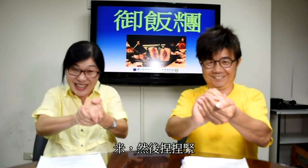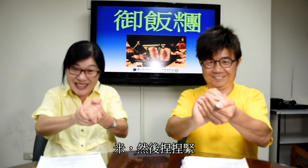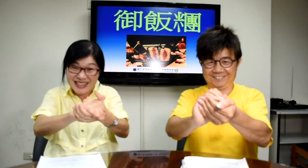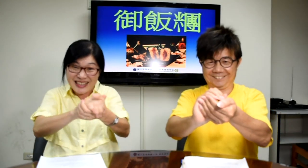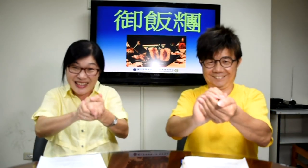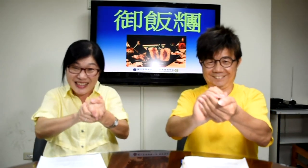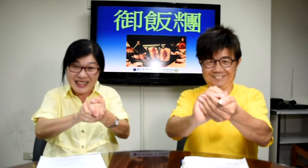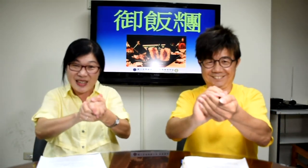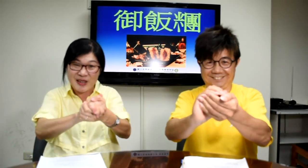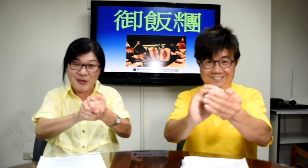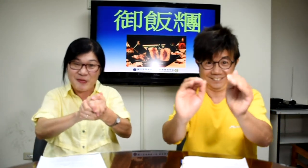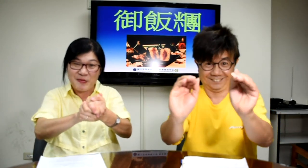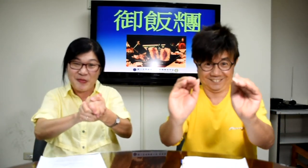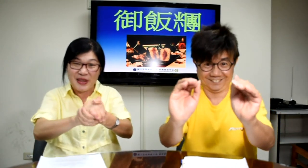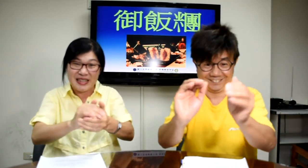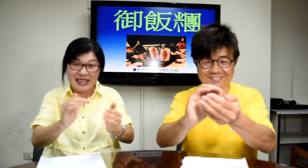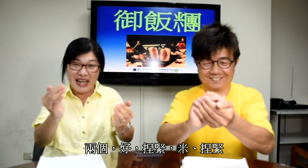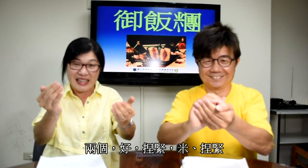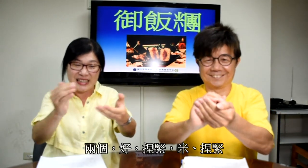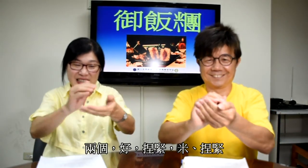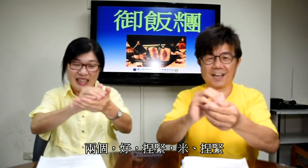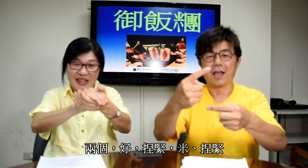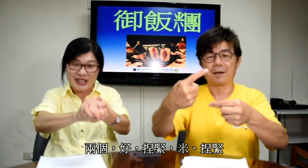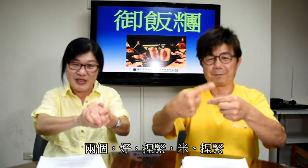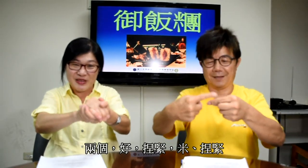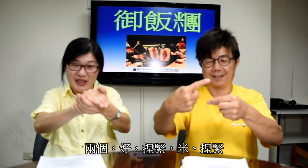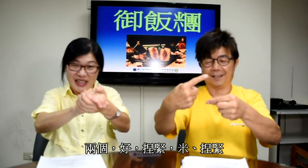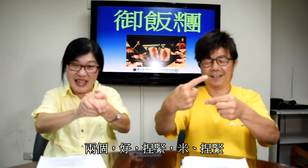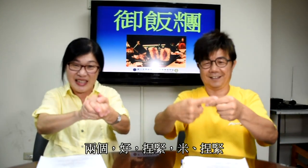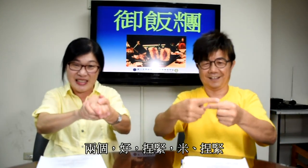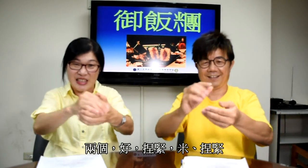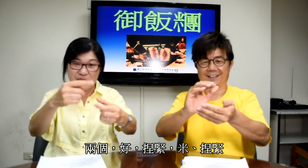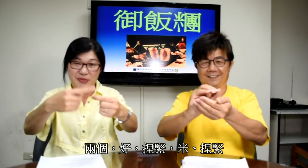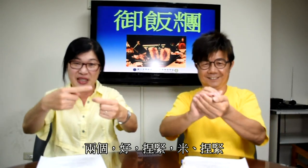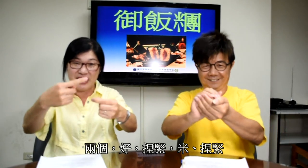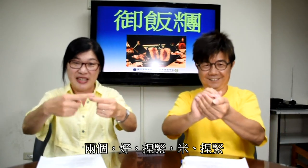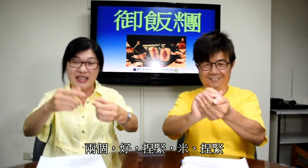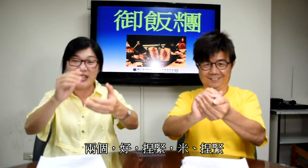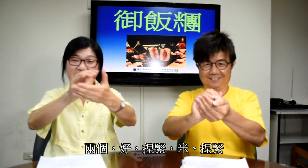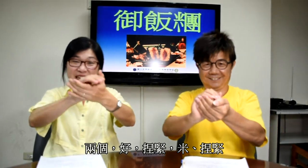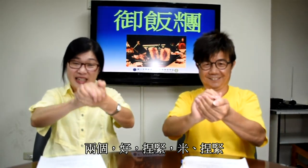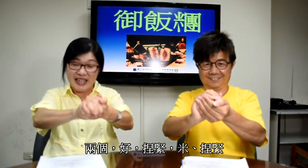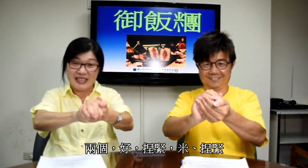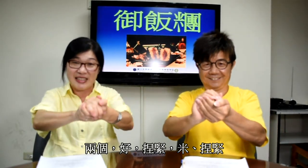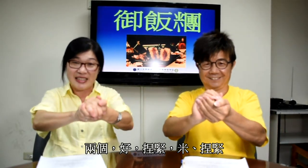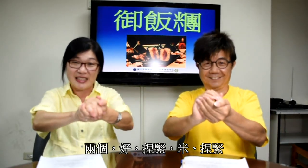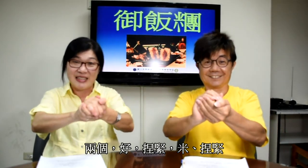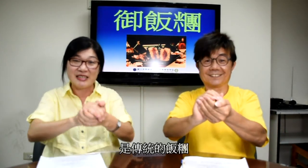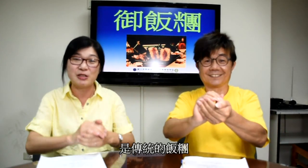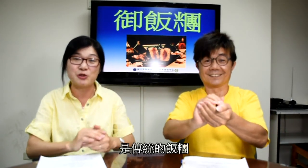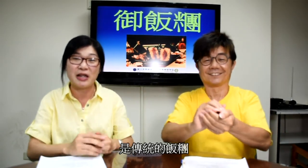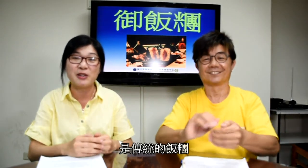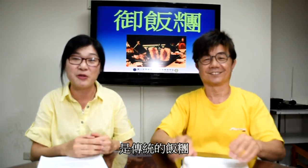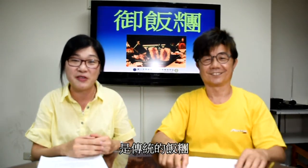紧，两个啊、捏紧米，捏紧是传统的饭